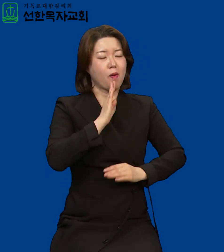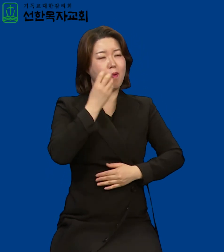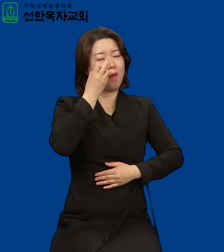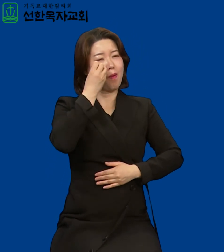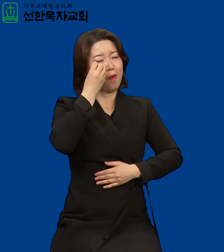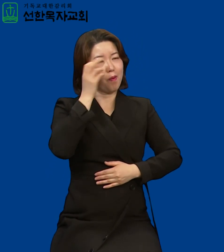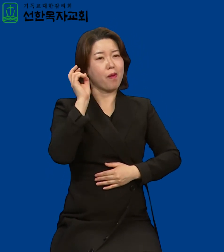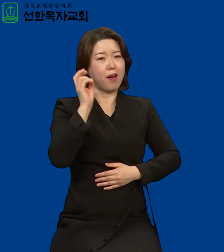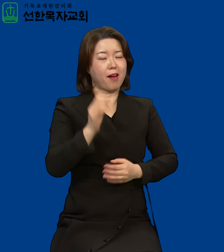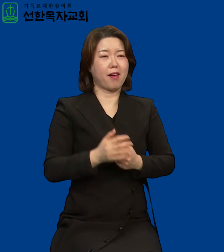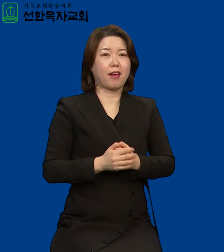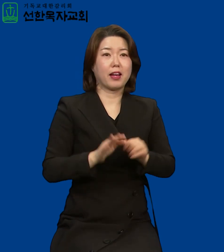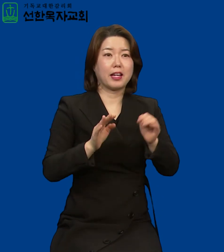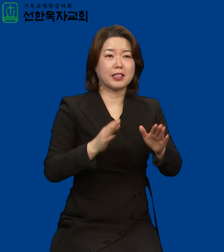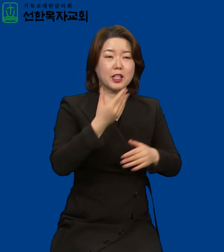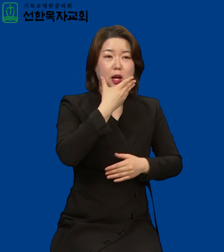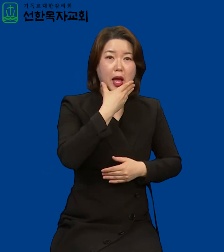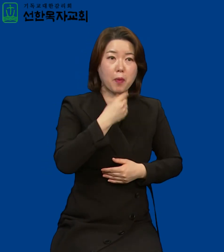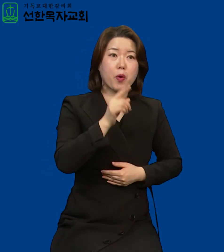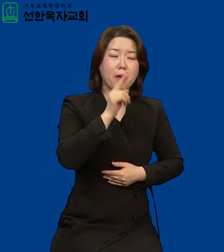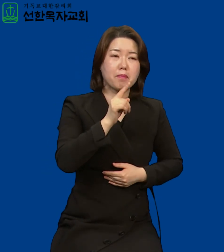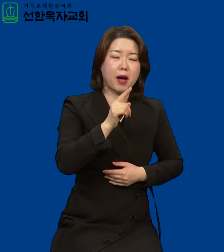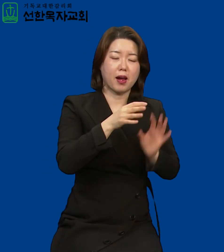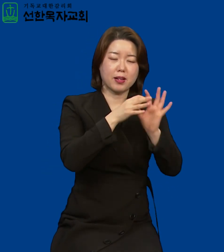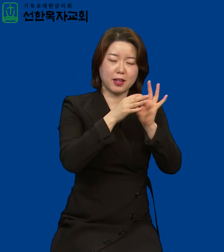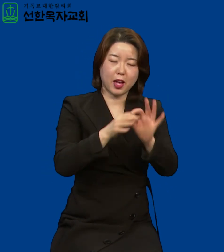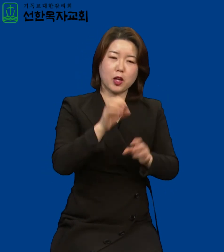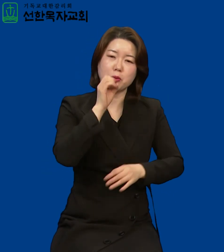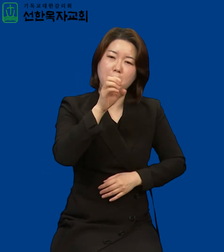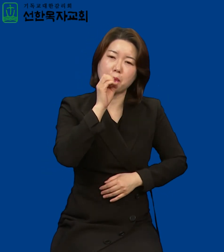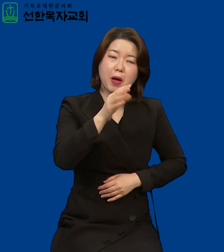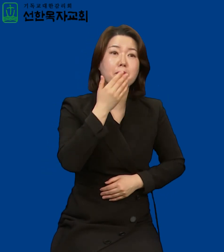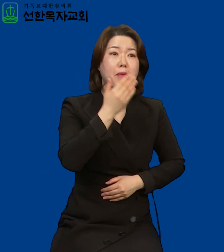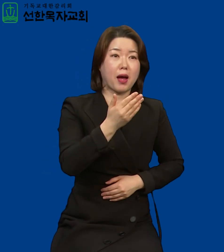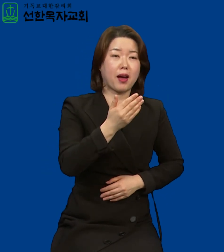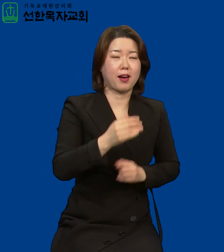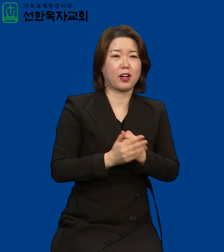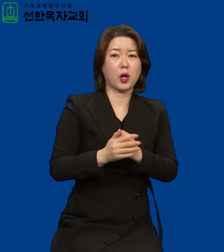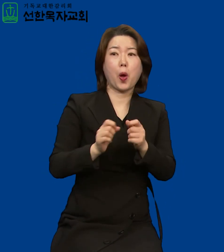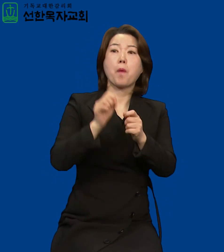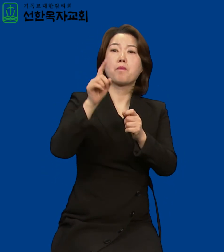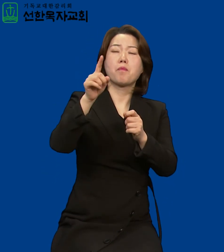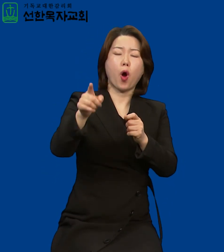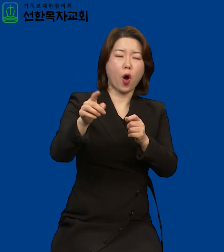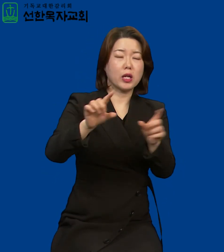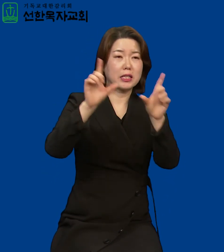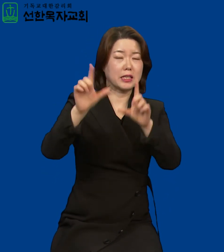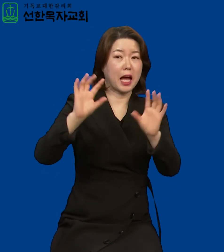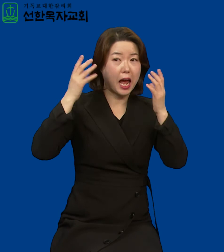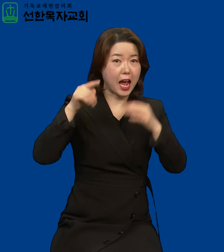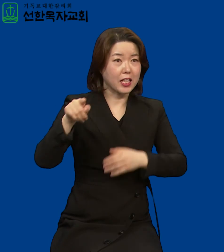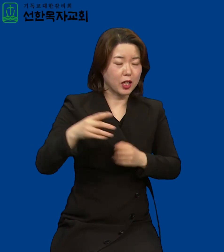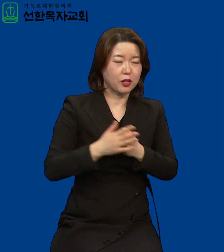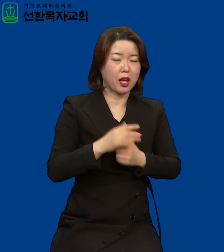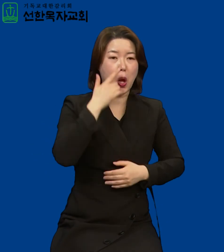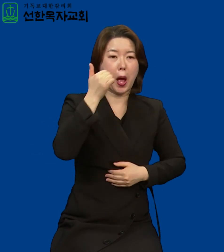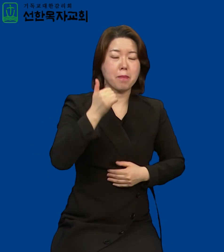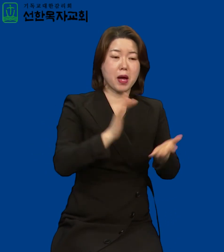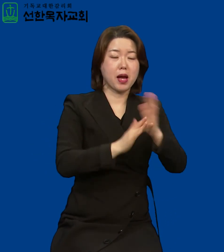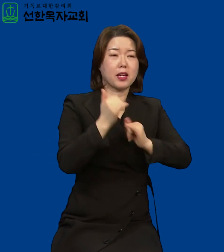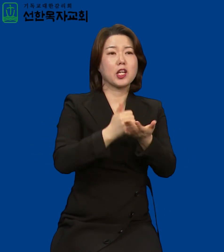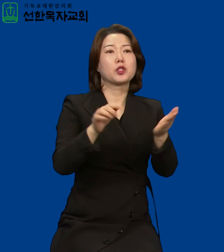신기합니다. 이제는 행복하다는 말을 입에 달고 다닙니다. 멀리 있는 애들한테 아빠가 예수님